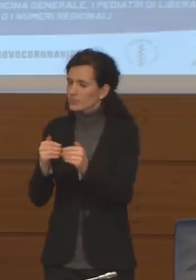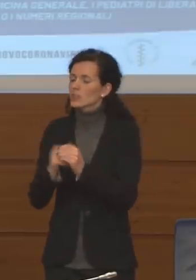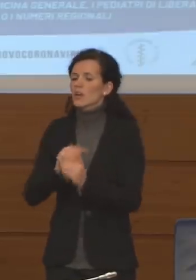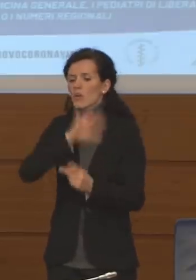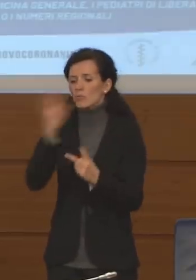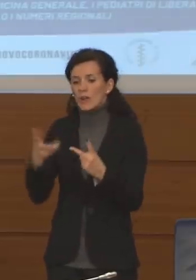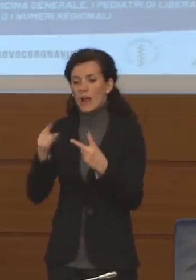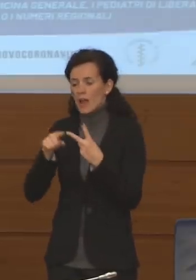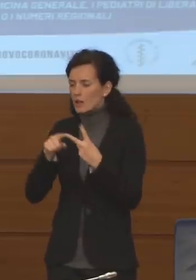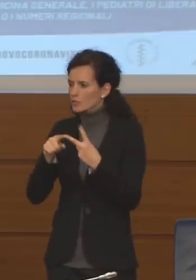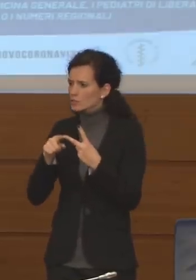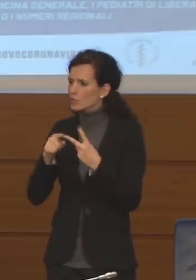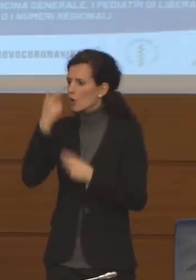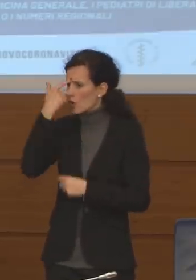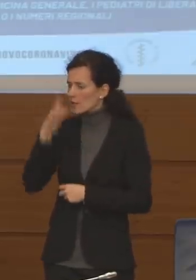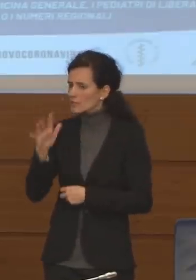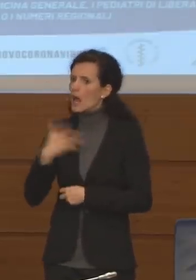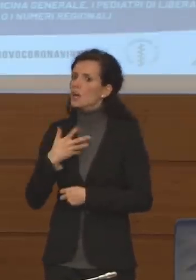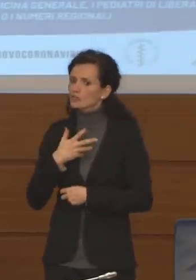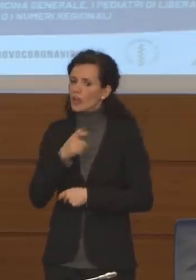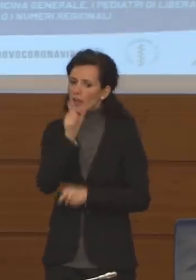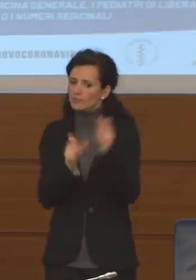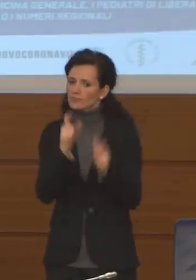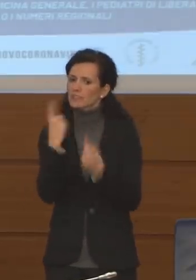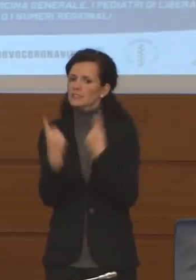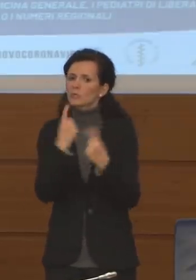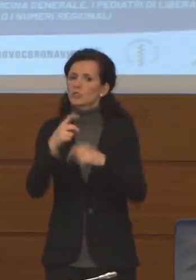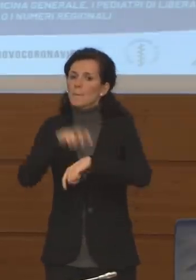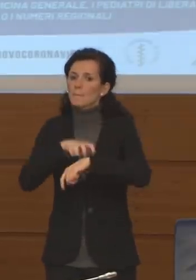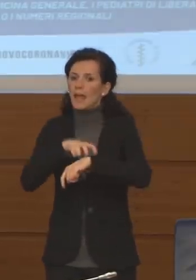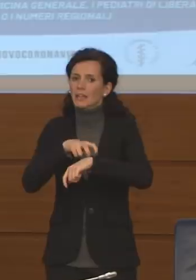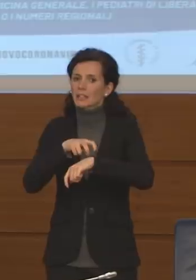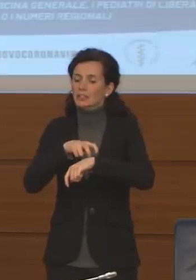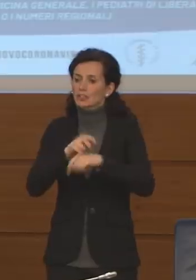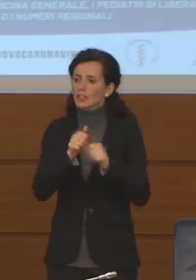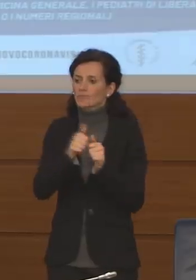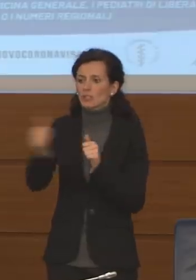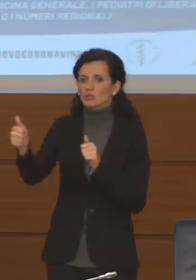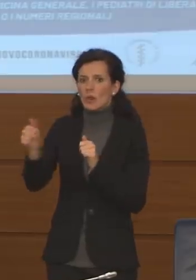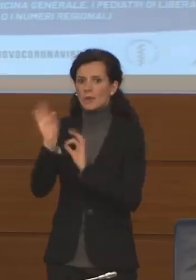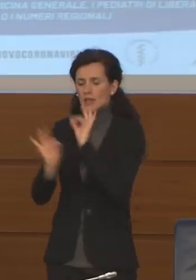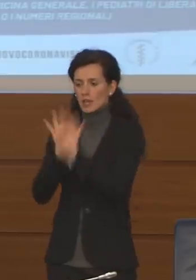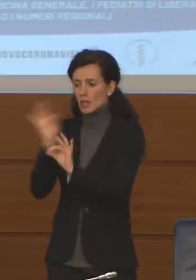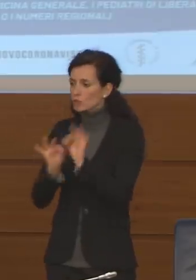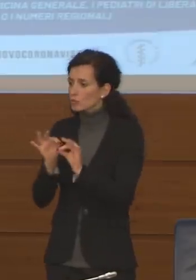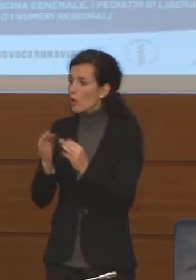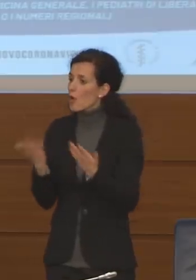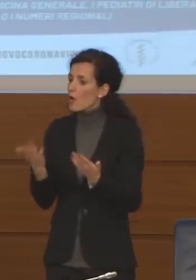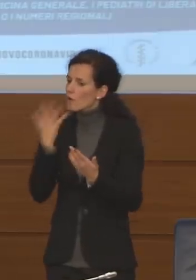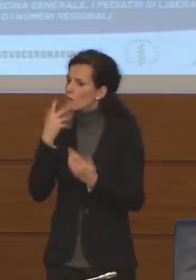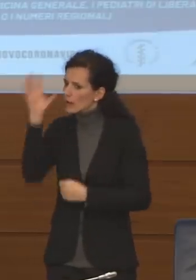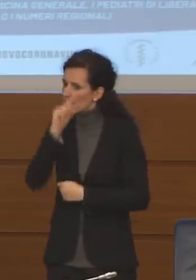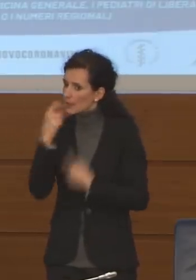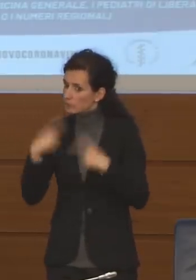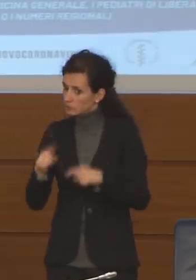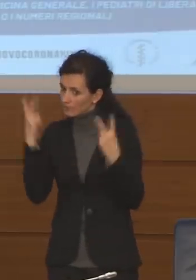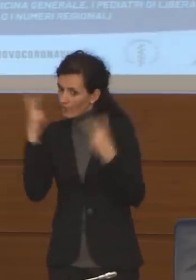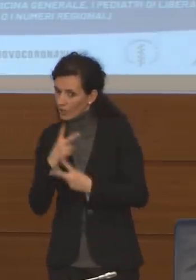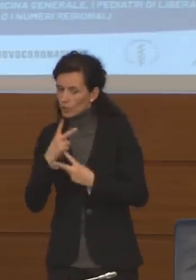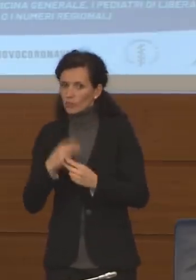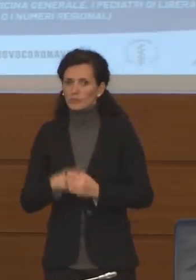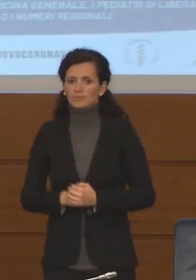s abbiamo dei dati sui medici in quarantena perché pare ce ne siano diversi quindi volevo capire se avevamo un dato su questo grazie